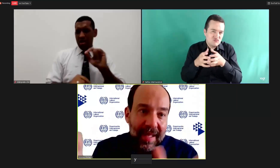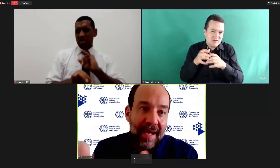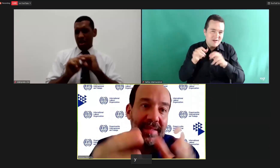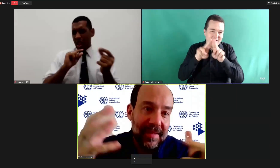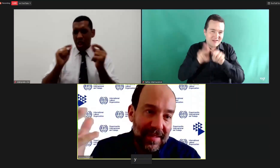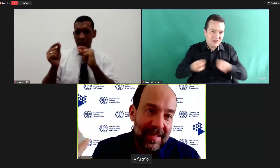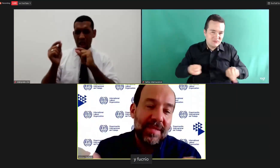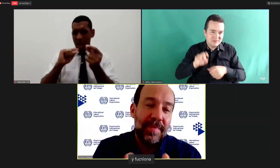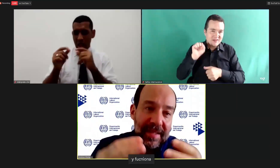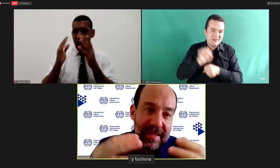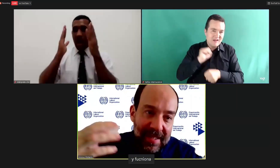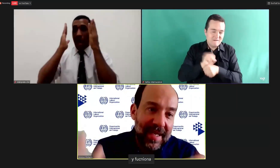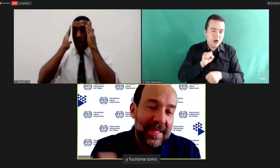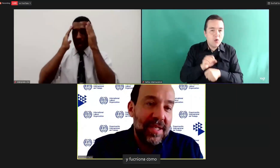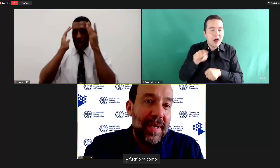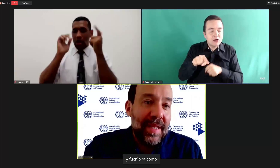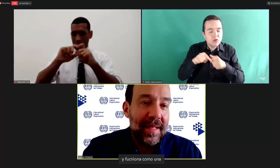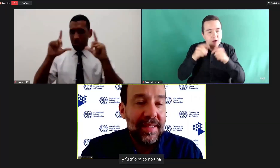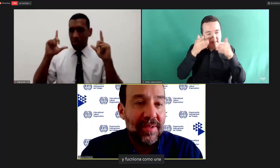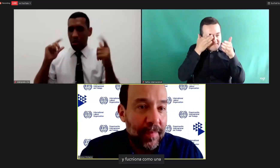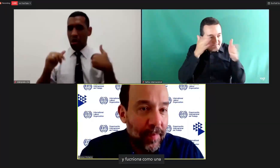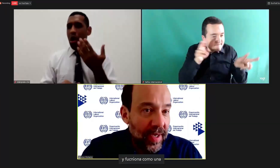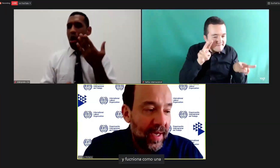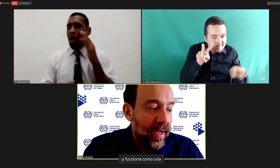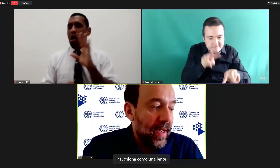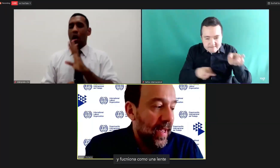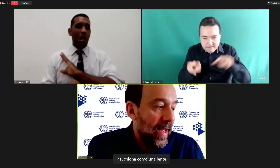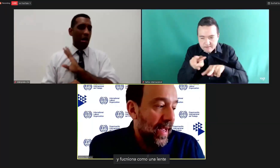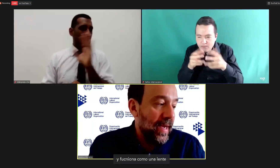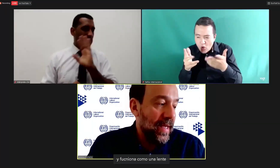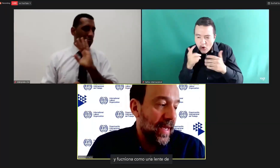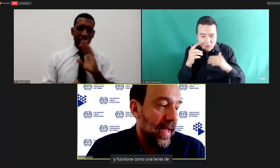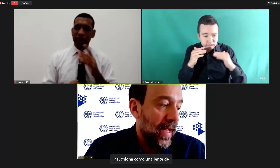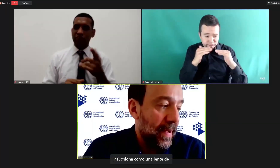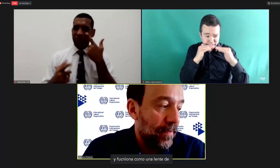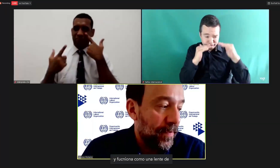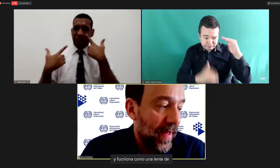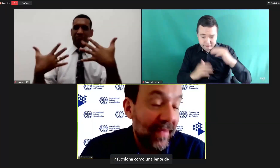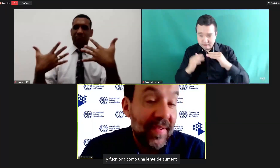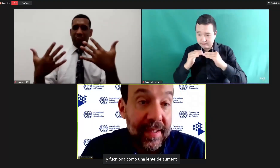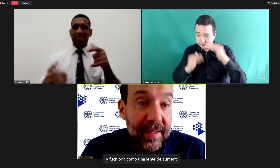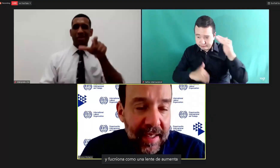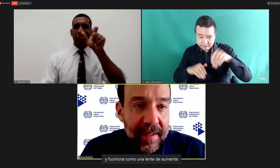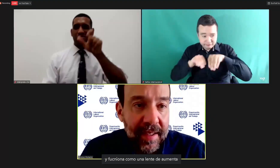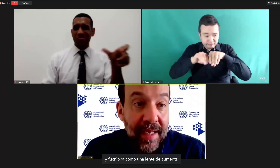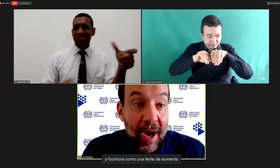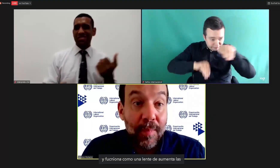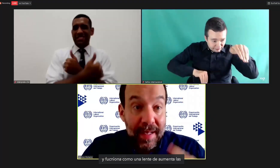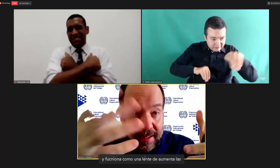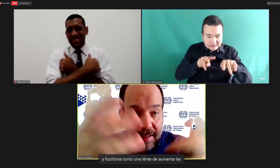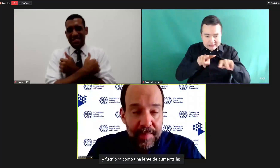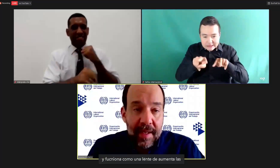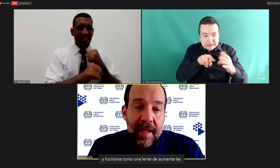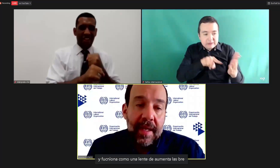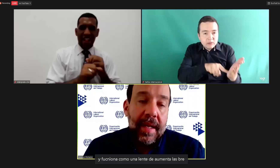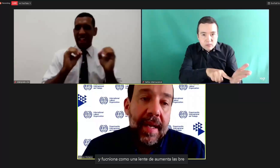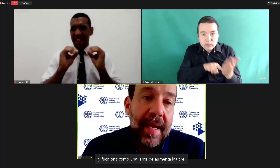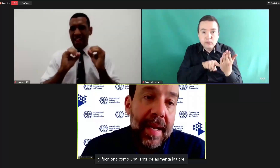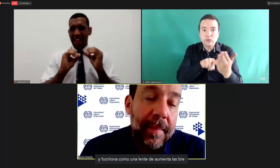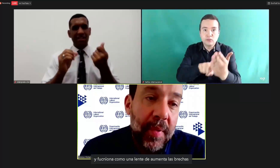para aumentar las brechas y las desigualdades, o sea, pone en evidencia y